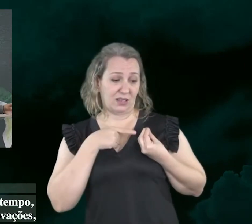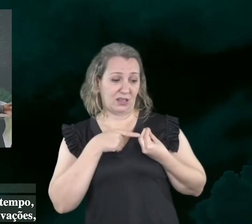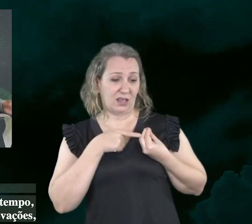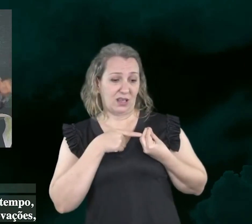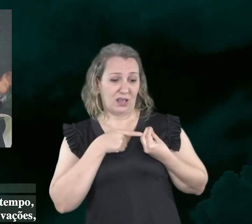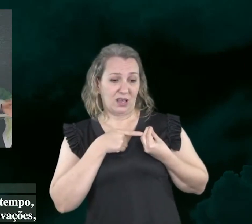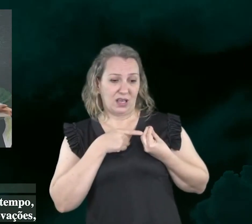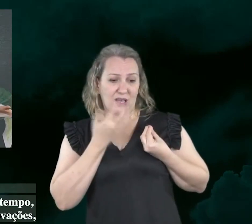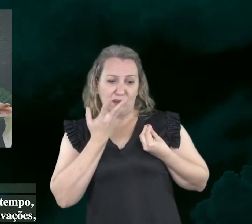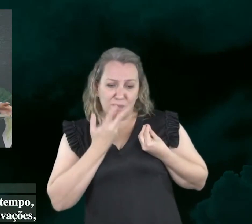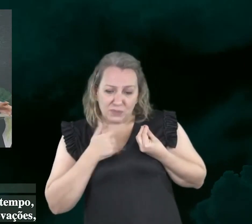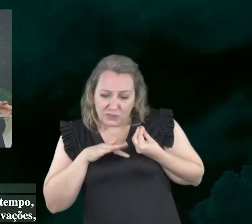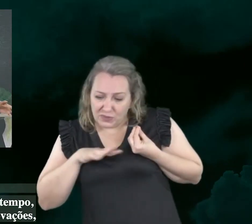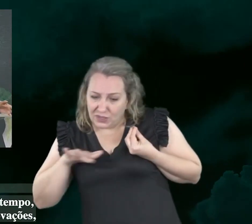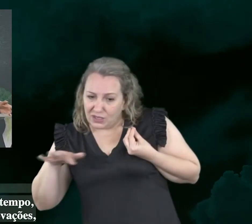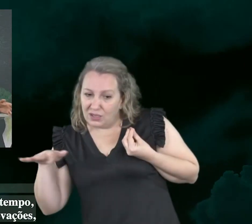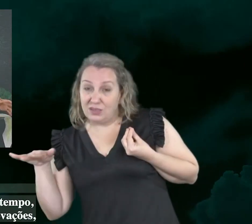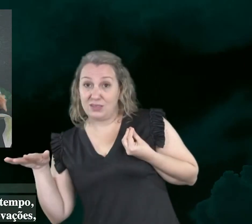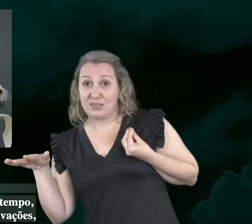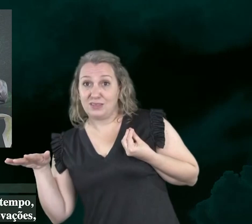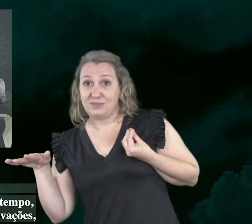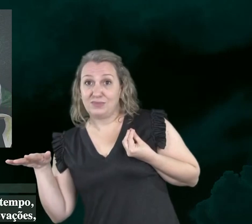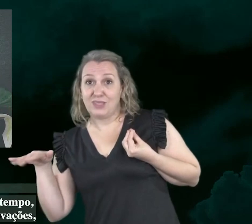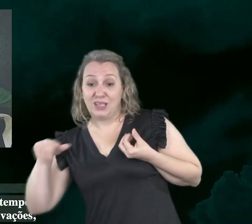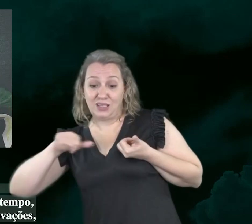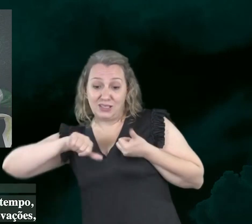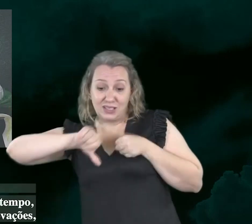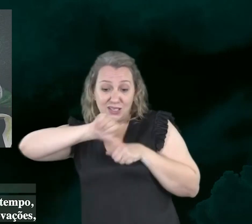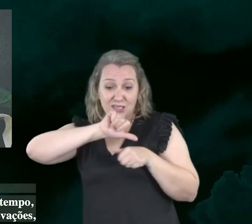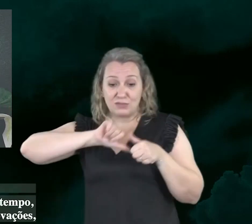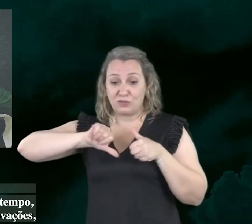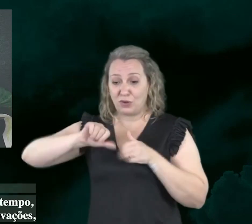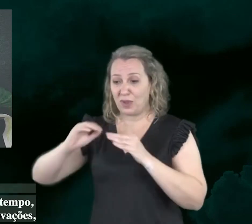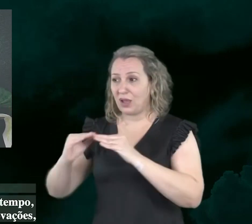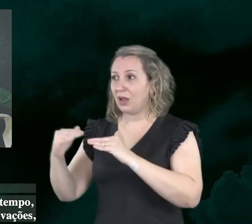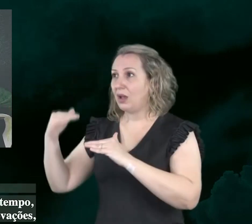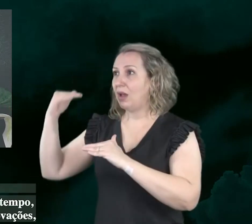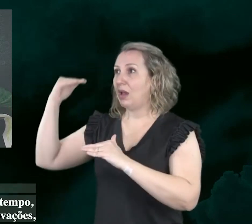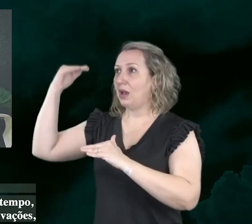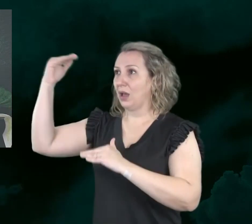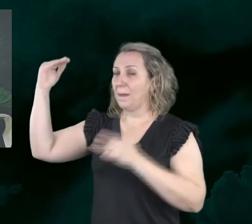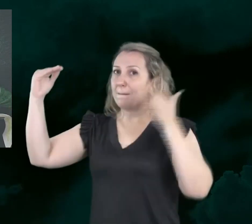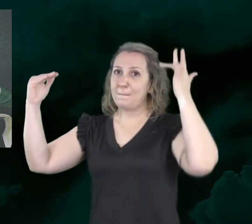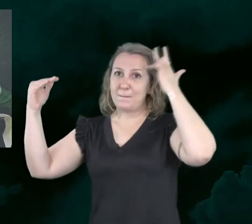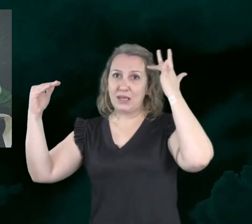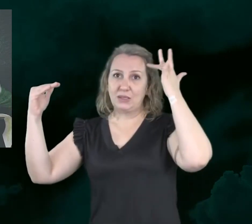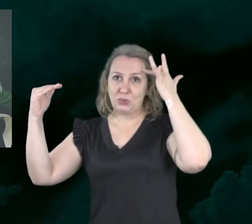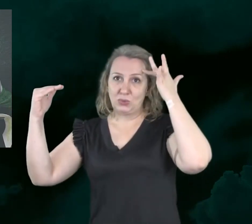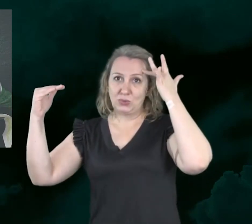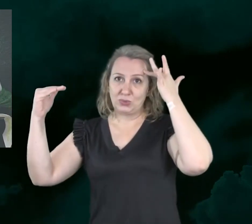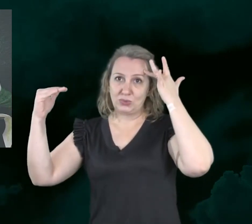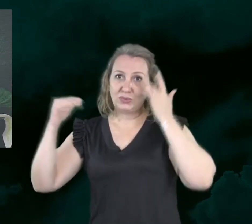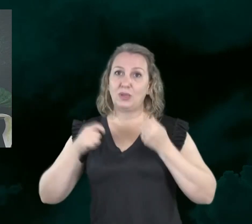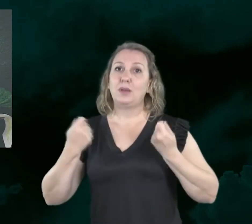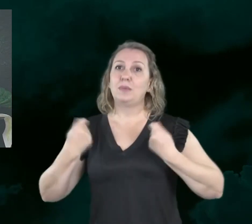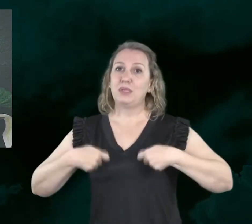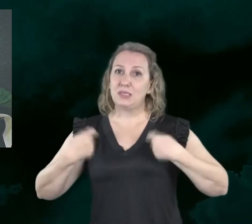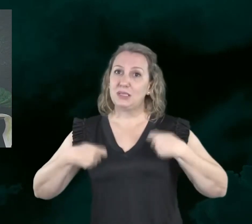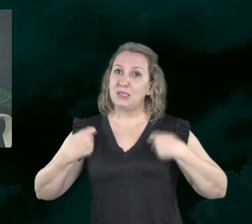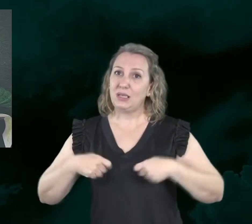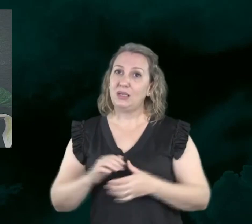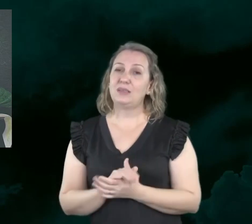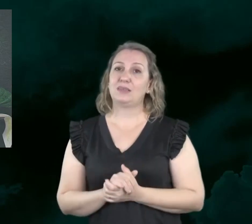infantil na fé, para você adquirir experiências, para você adquirir, através das